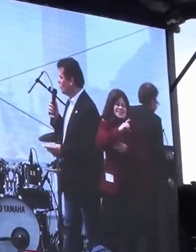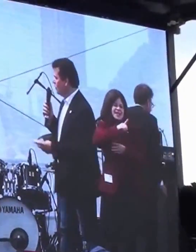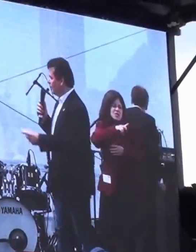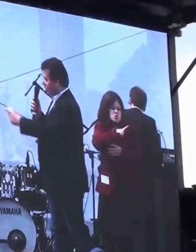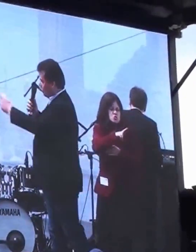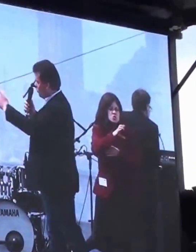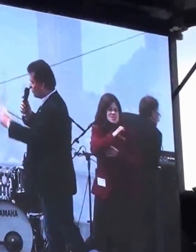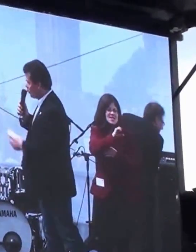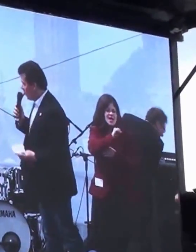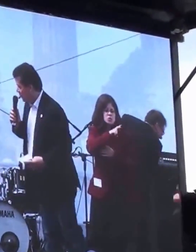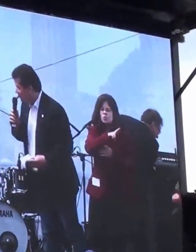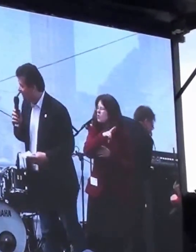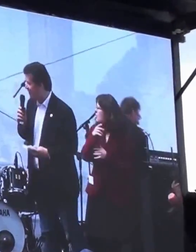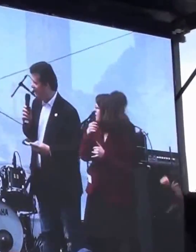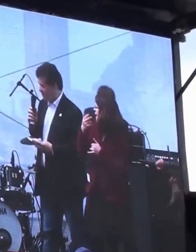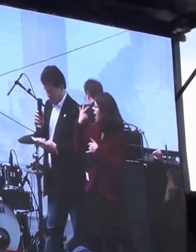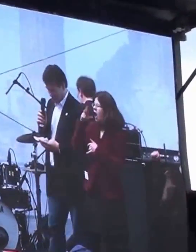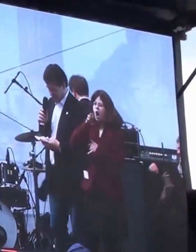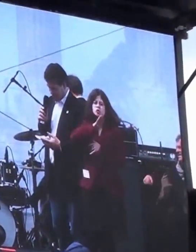CDU-CSU Uwe Schummer,